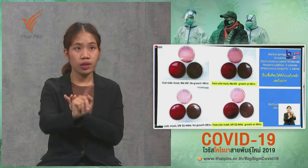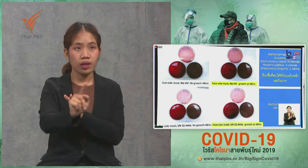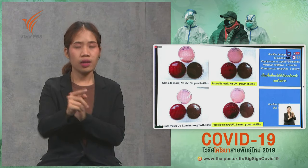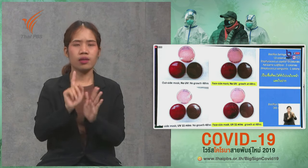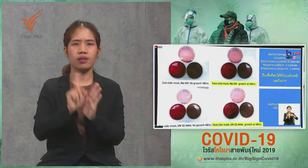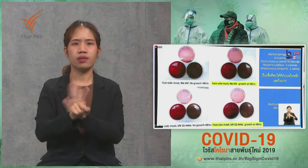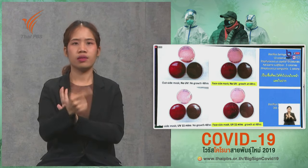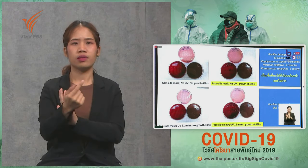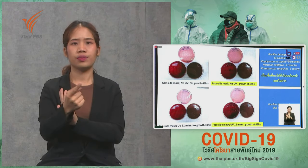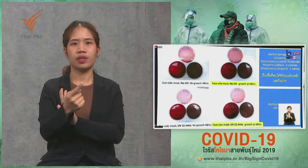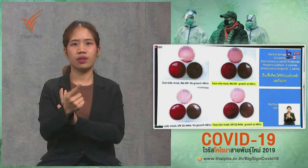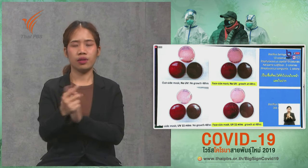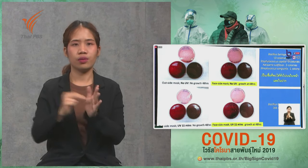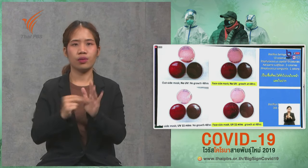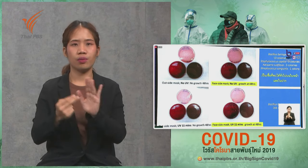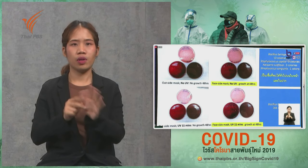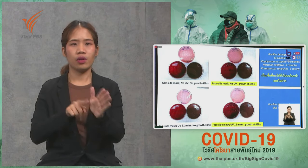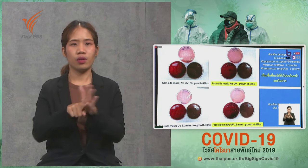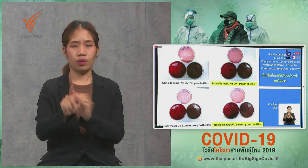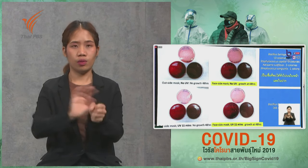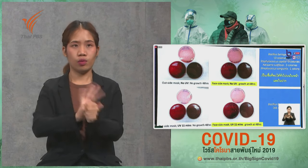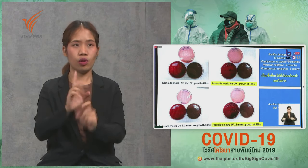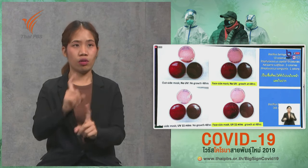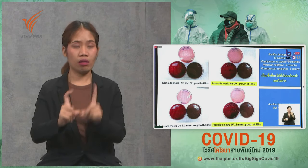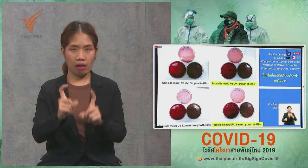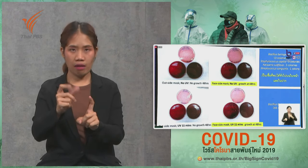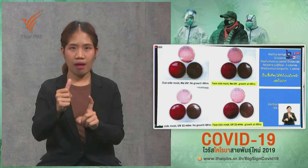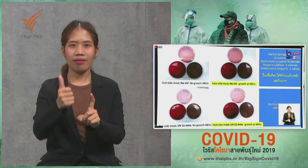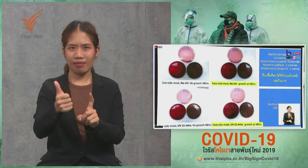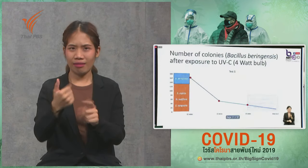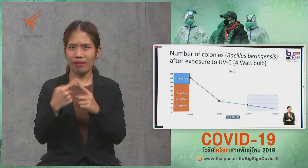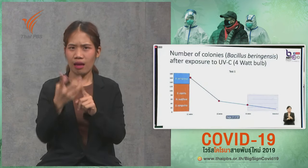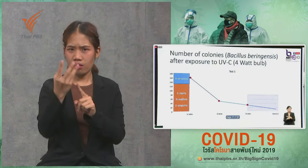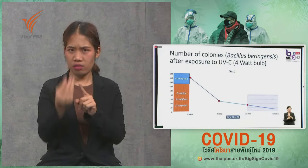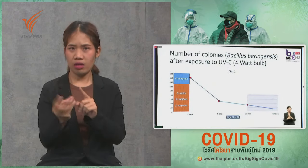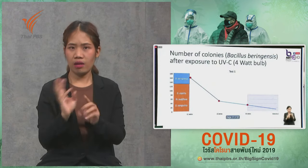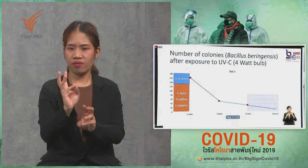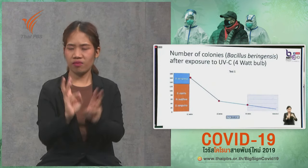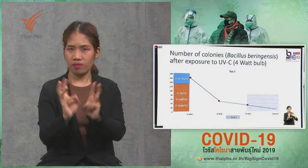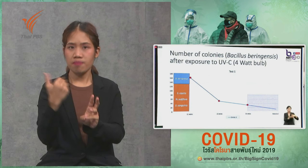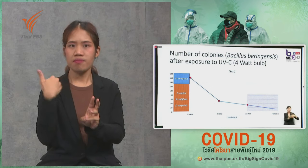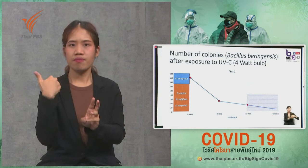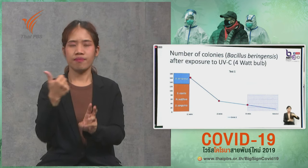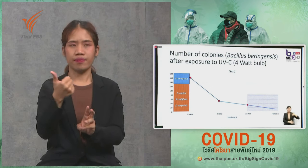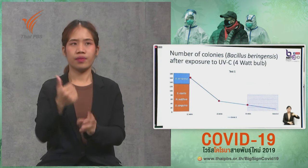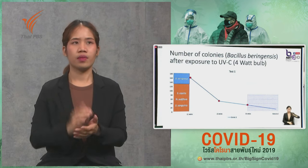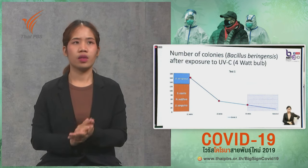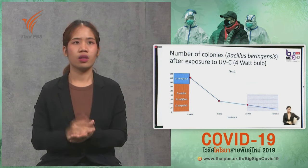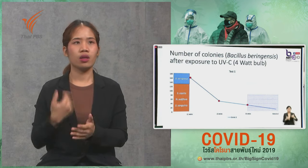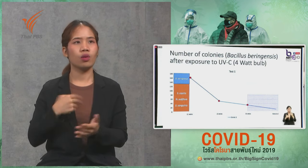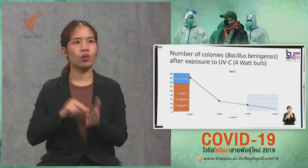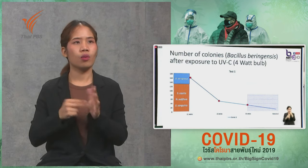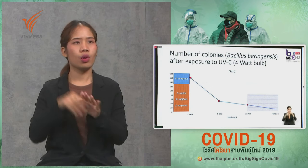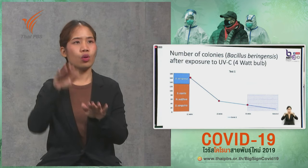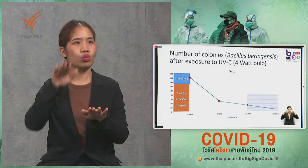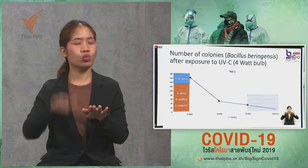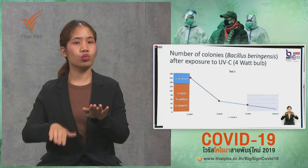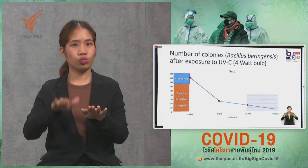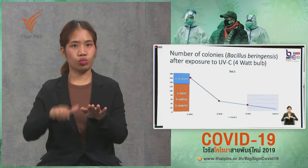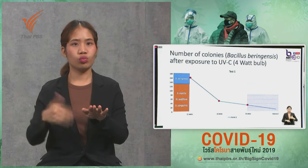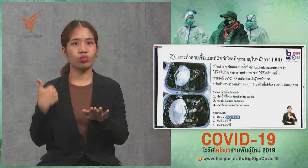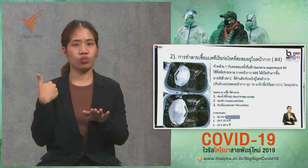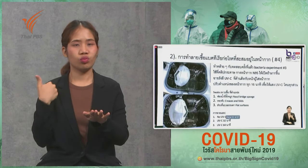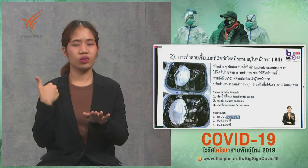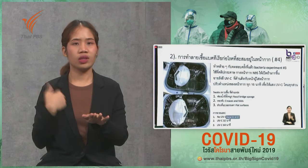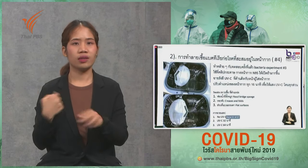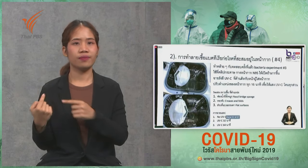นะฮะเหลือแค่บางตัวเท่านั้นซึ่งเดี๋ยวจะกล่าวต่อไปนะครับนะฮะมันก็ลดลงอยู่อย่างดีนะครับ